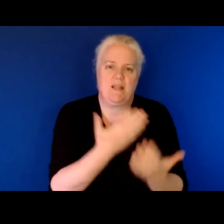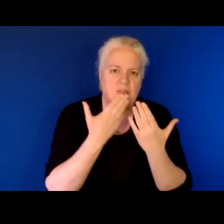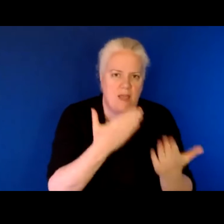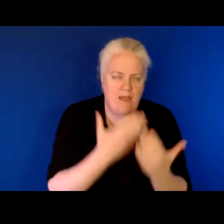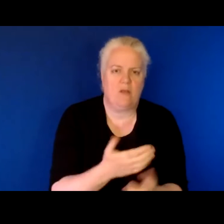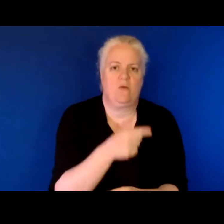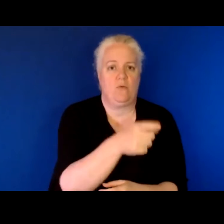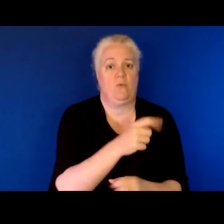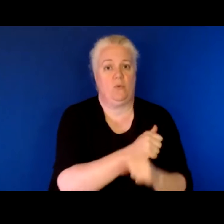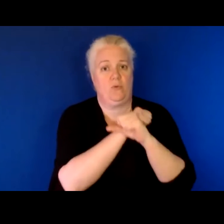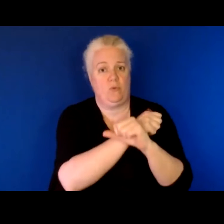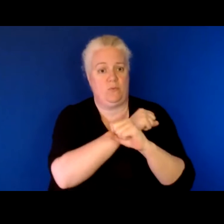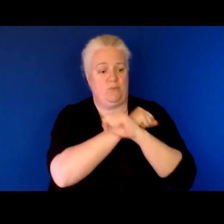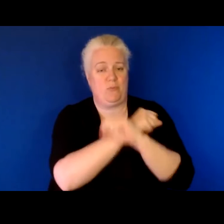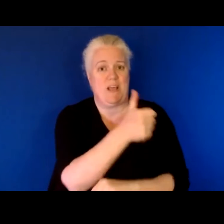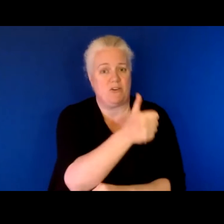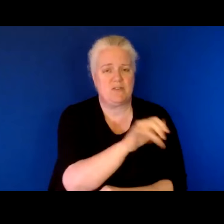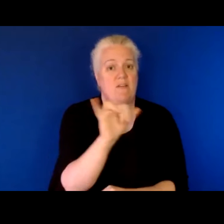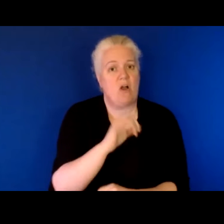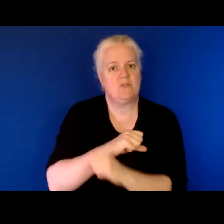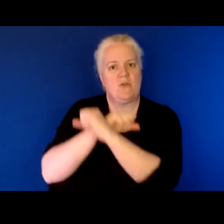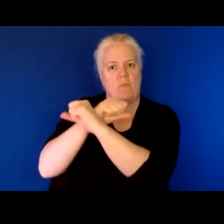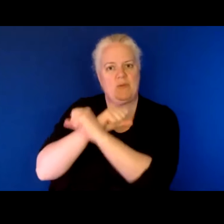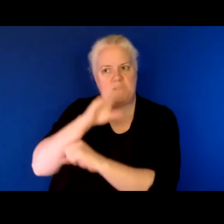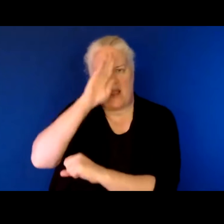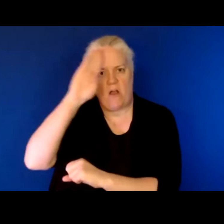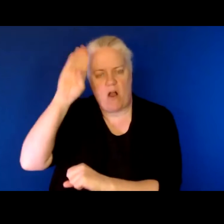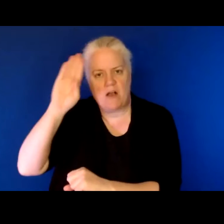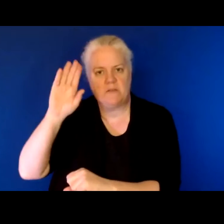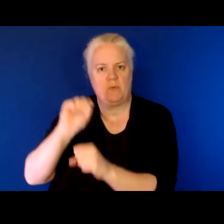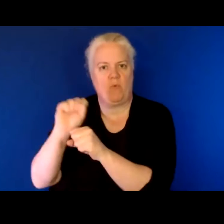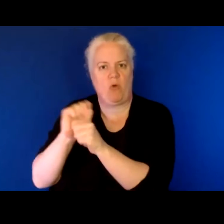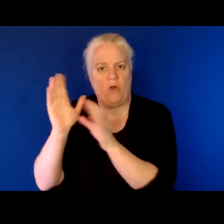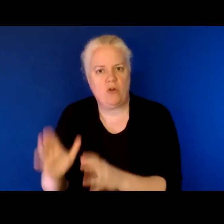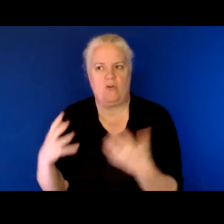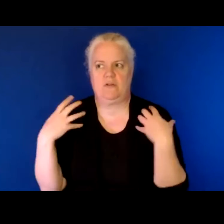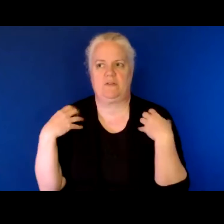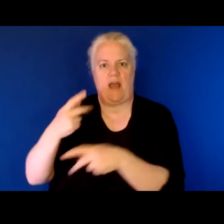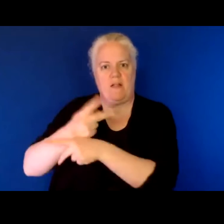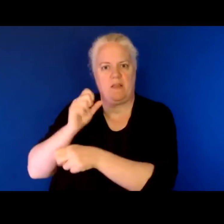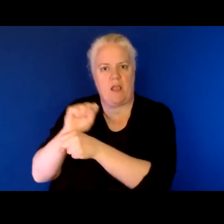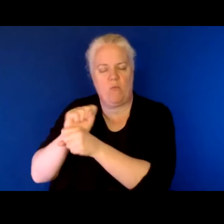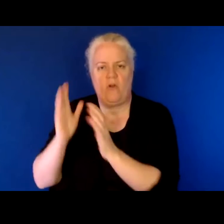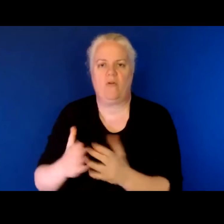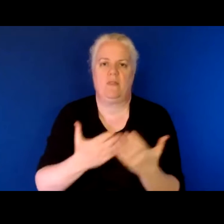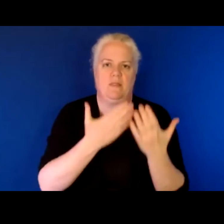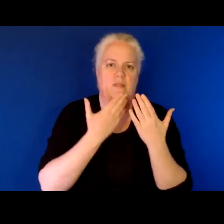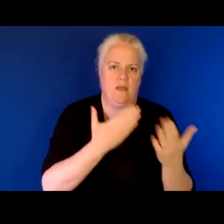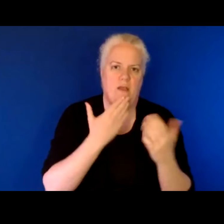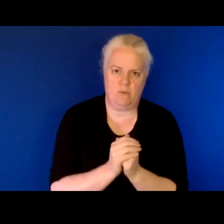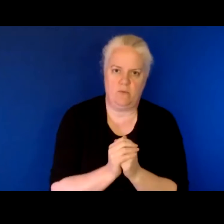强针的朋友也是要去打加强针。这个是可以提高我们社区里面